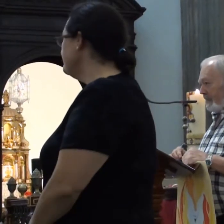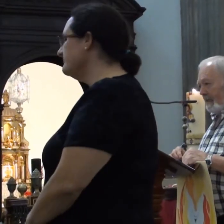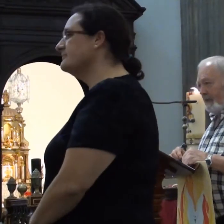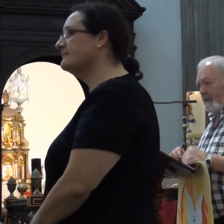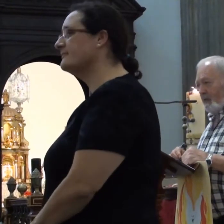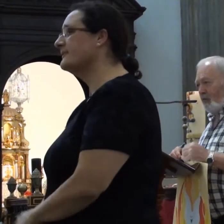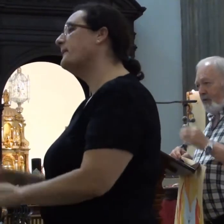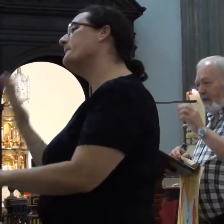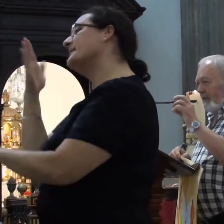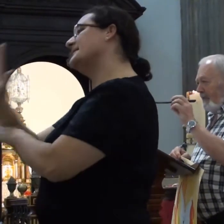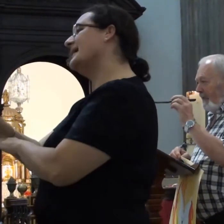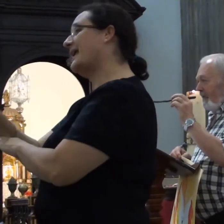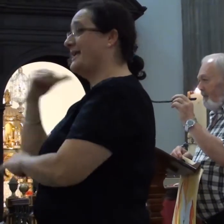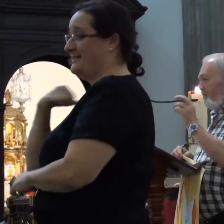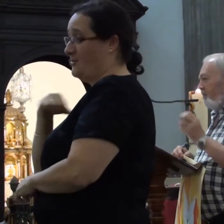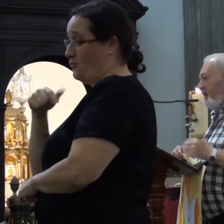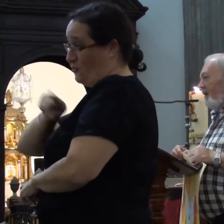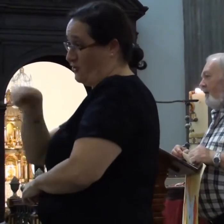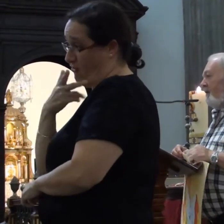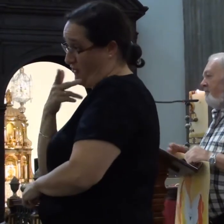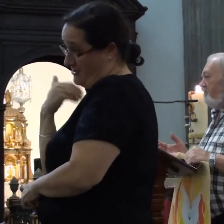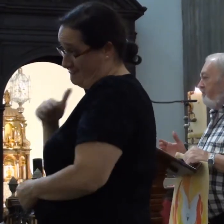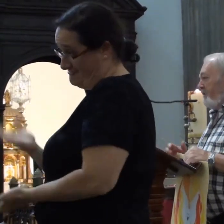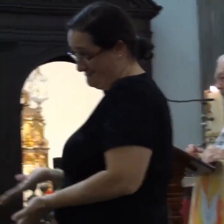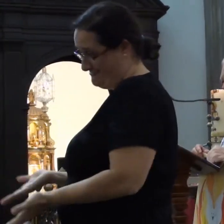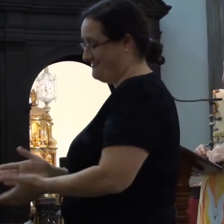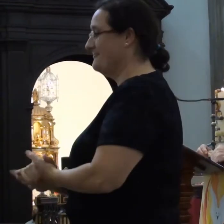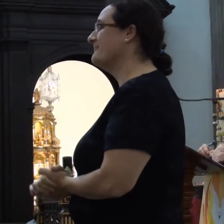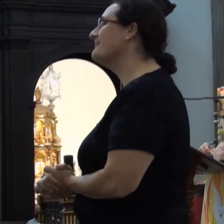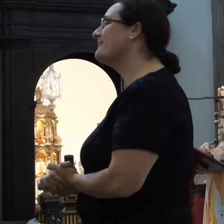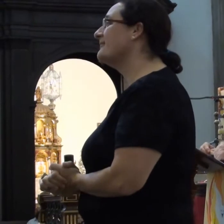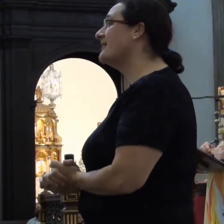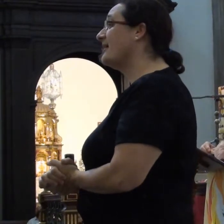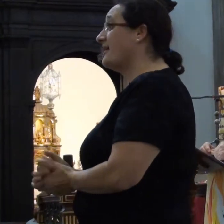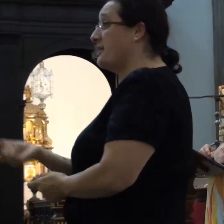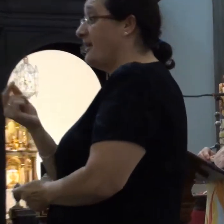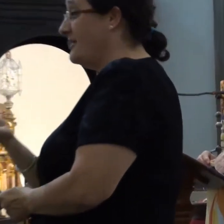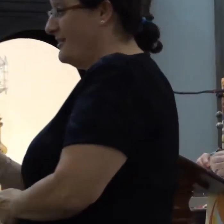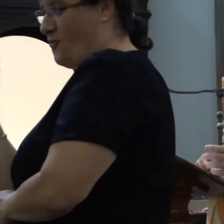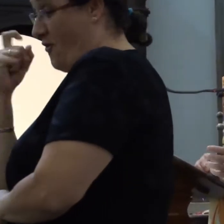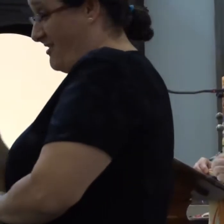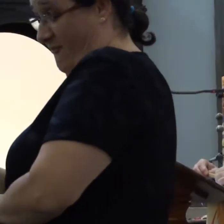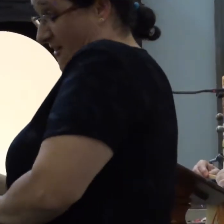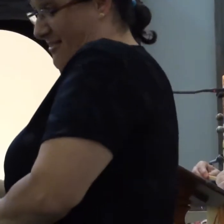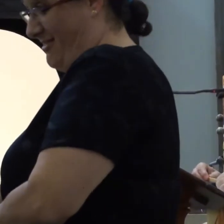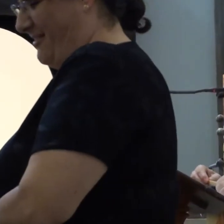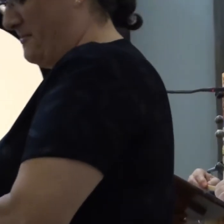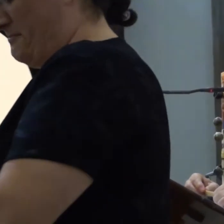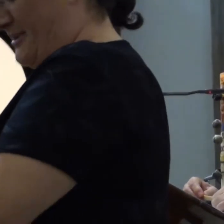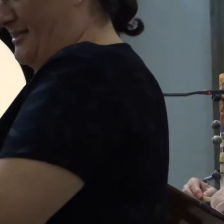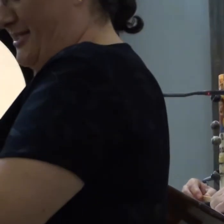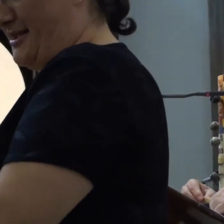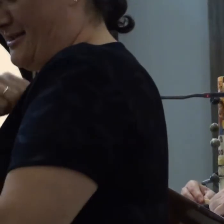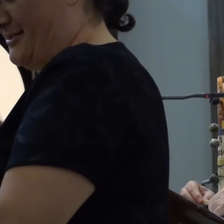presentar a segundo día Santana Pues casi no es necesario pero sí que es